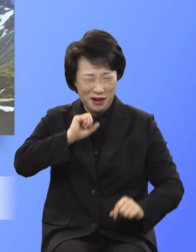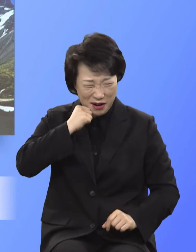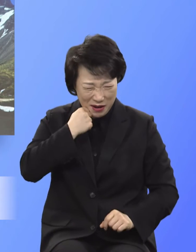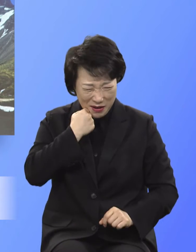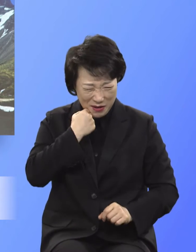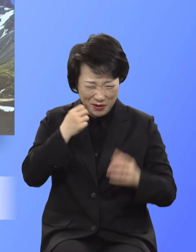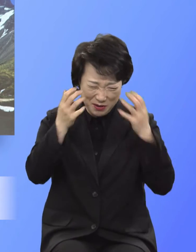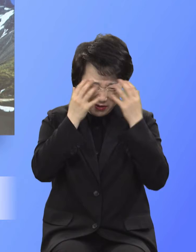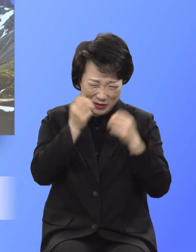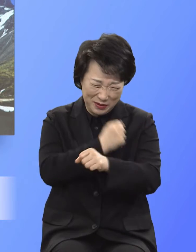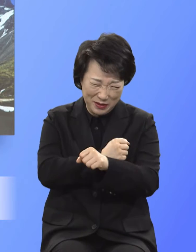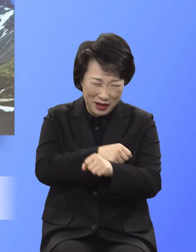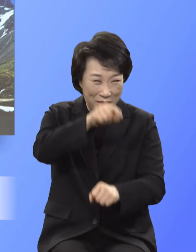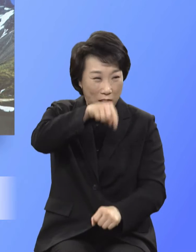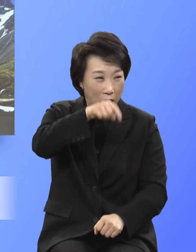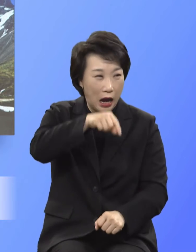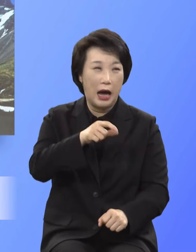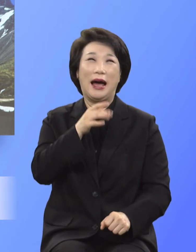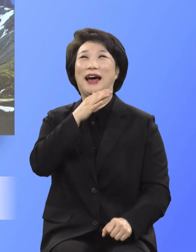고통에 올수록